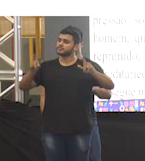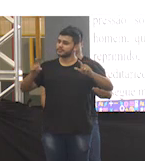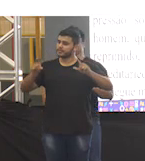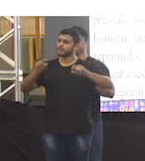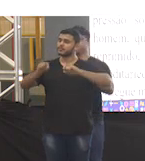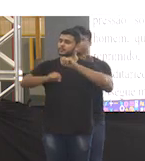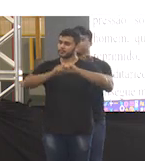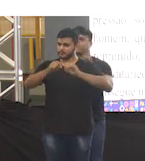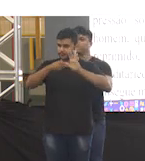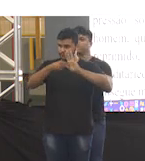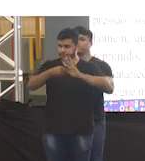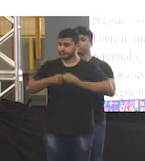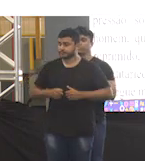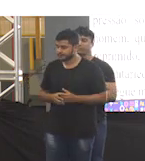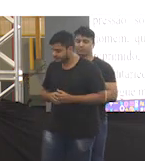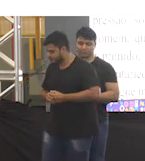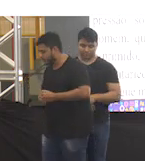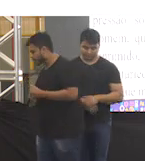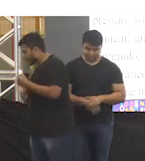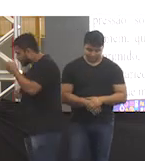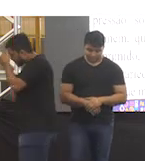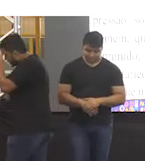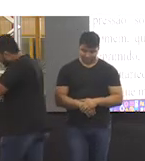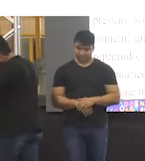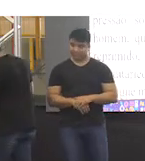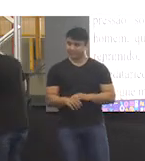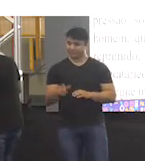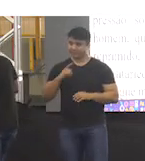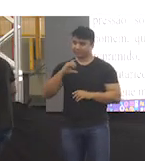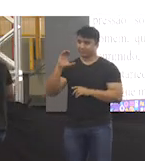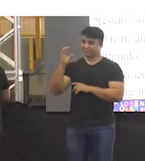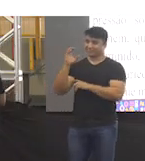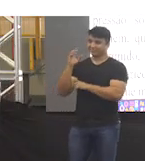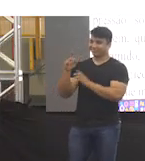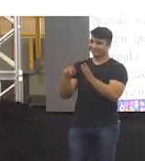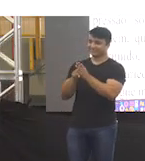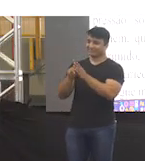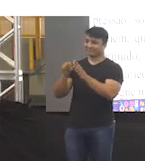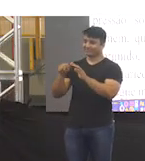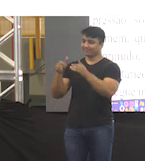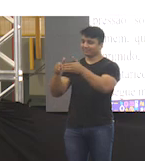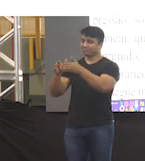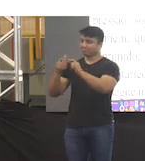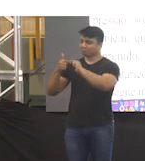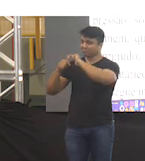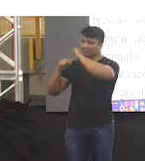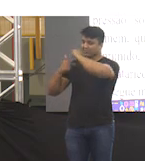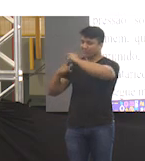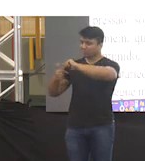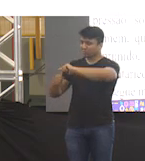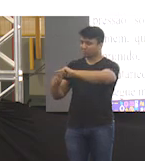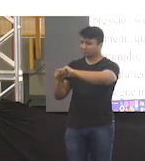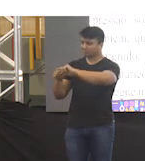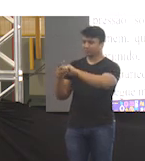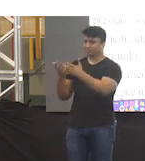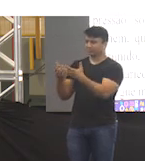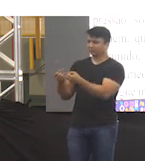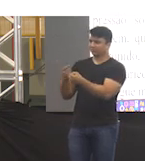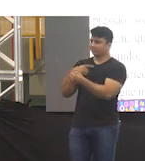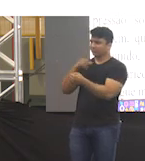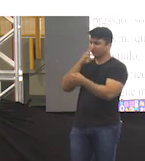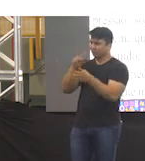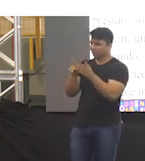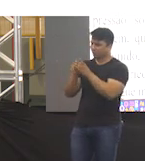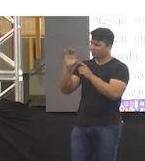O naturalismo encarou a ciência como um dogma. Então ele não questionava as